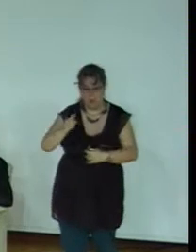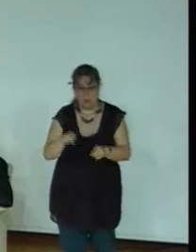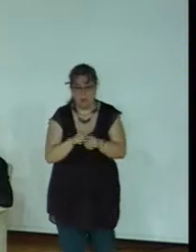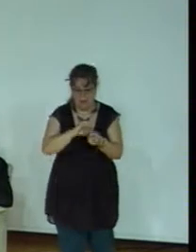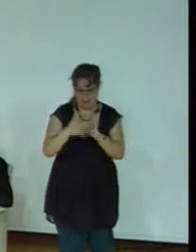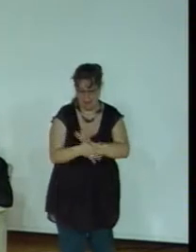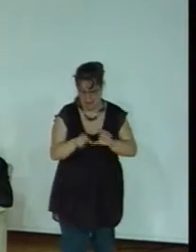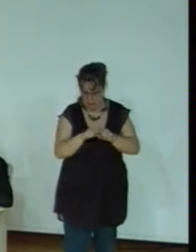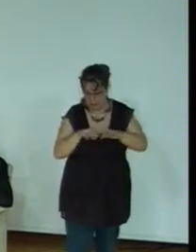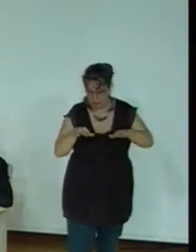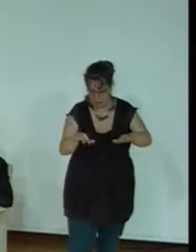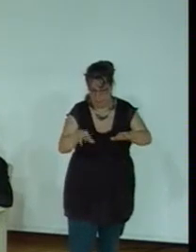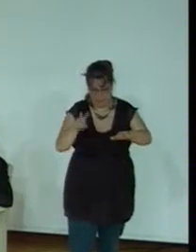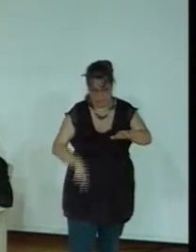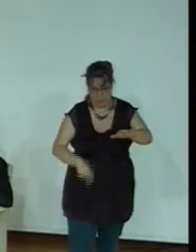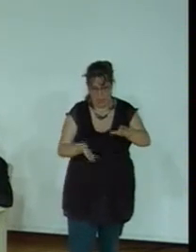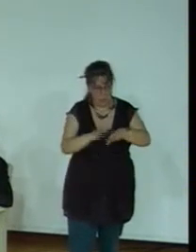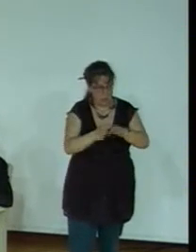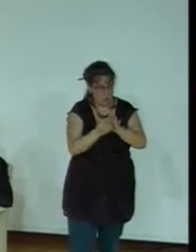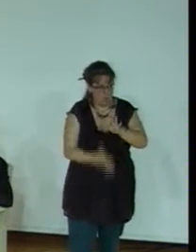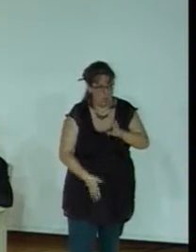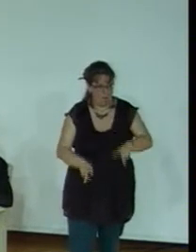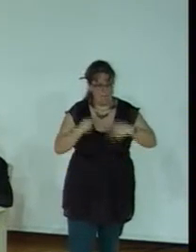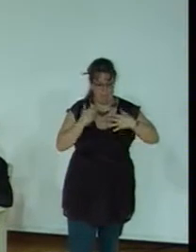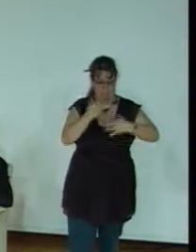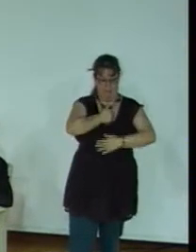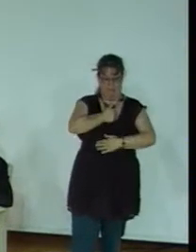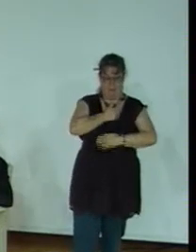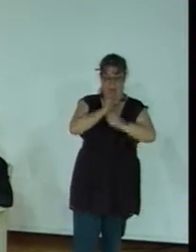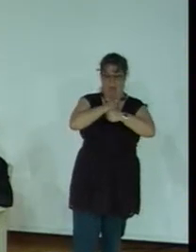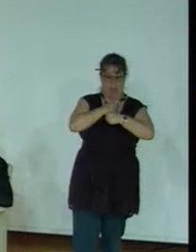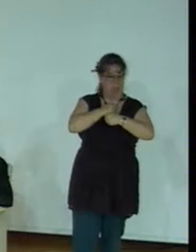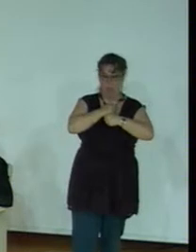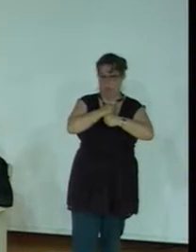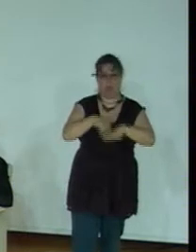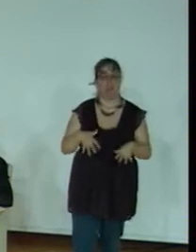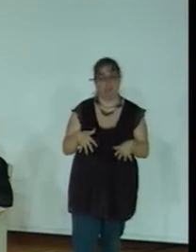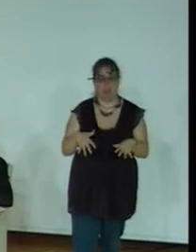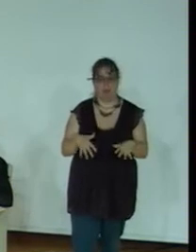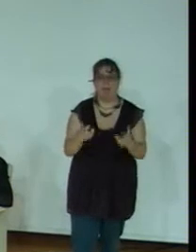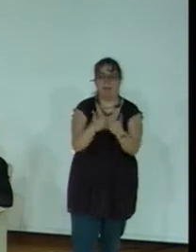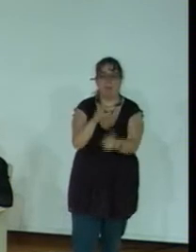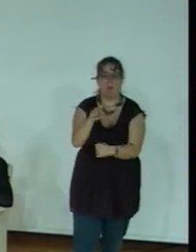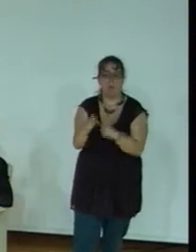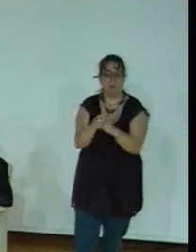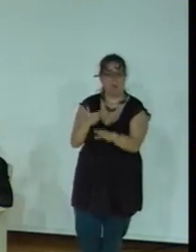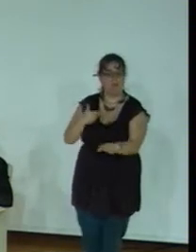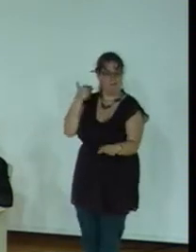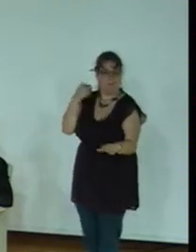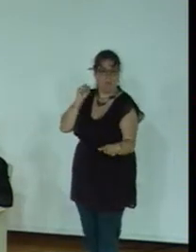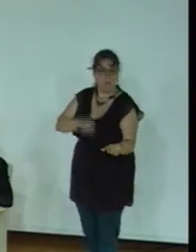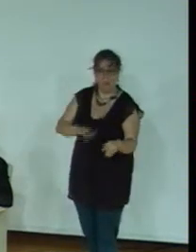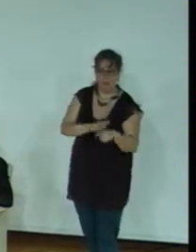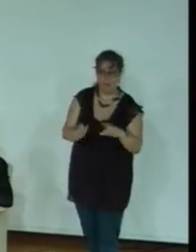perte colossale de la vie privée. On avait, il y a seulement 30 ans, la possibilité de faire un certain